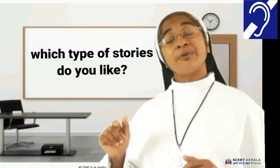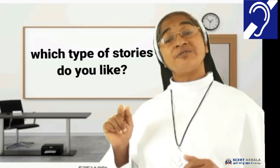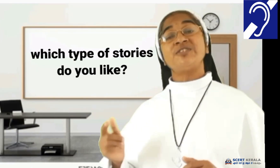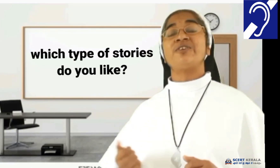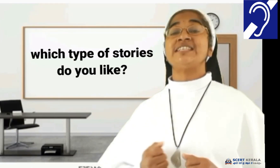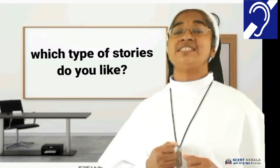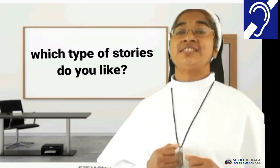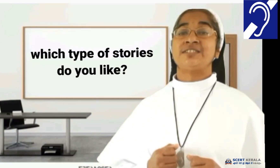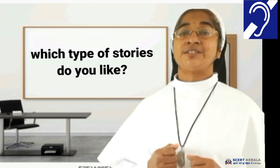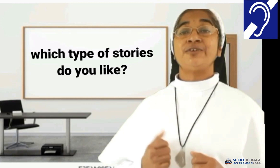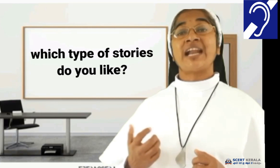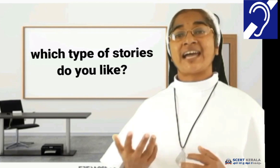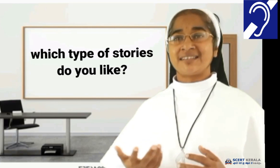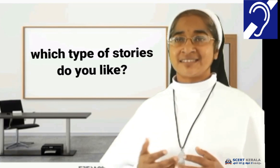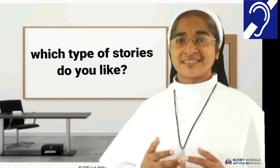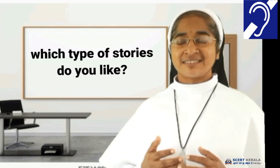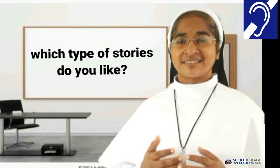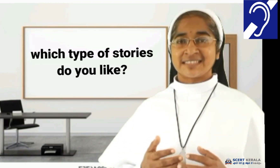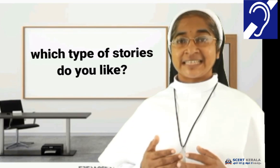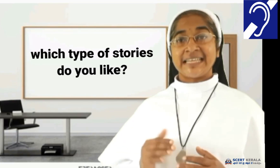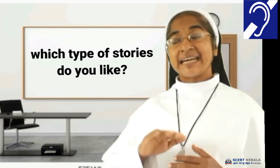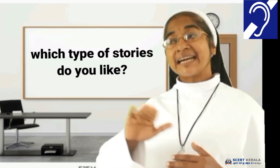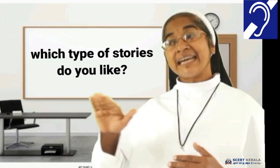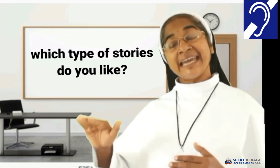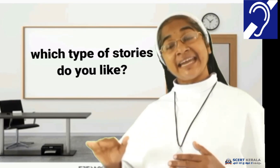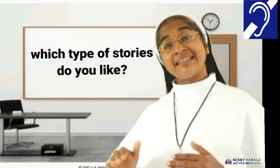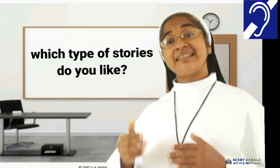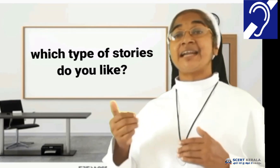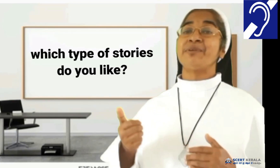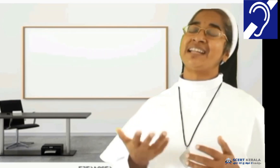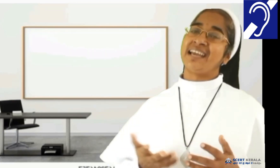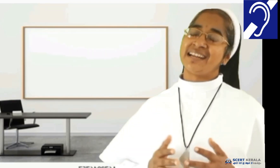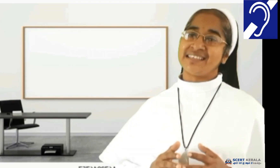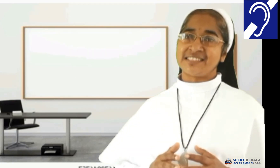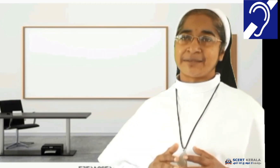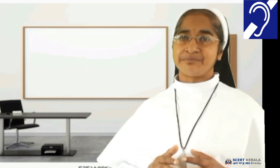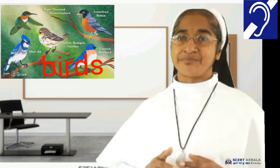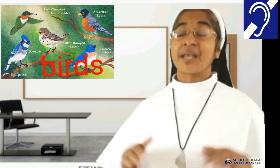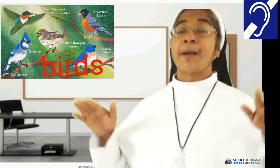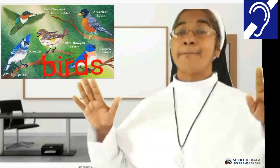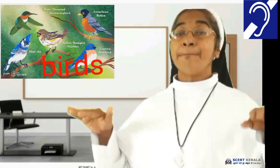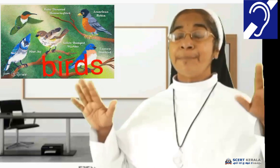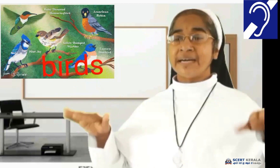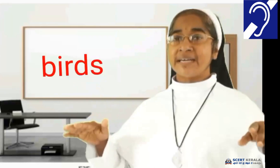of stories do you like? നിങ്ങൾക്ക് ഏത് തരം കഥയാണ് ഇഷ്ടം?